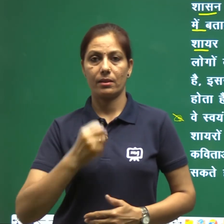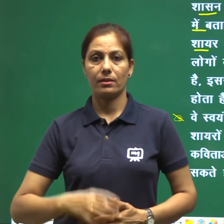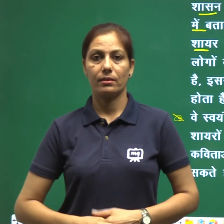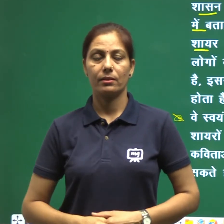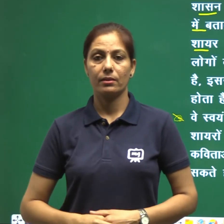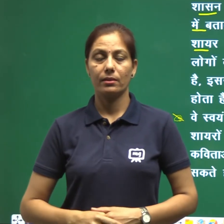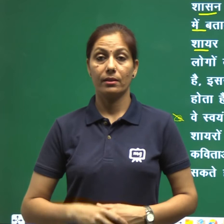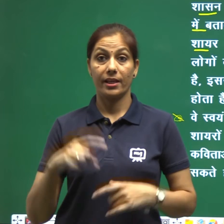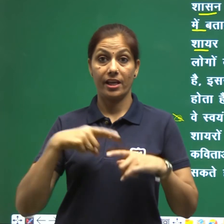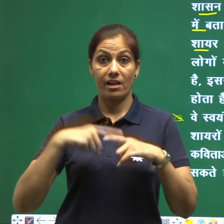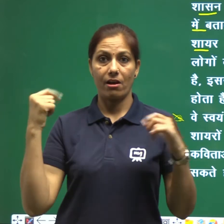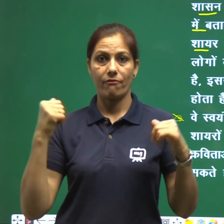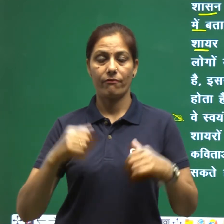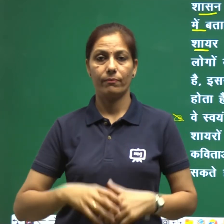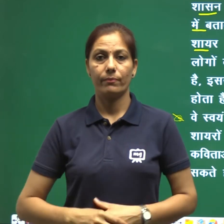खिलाफ